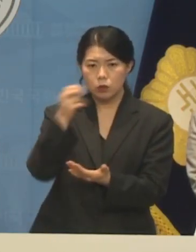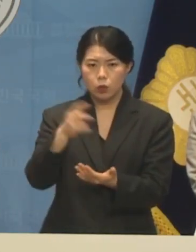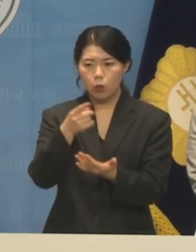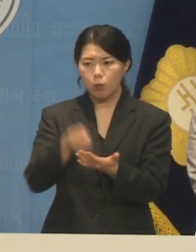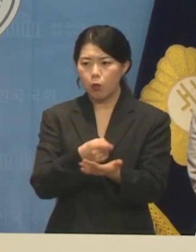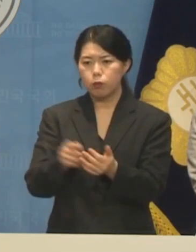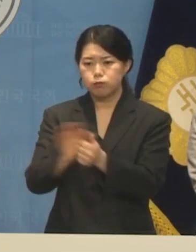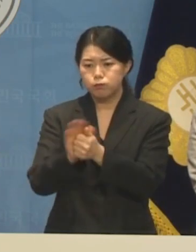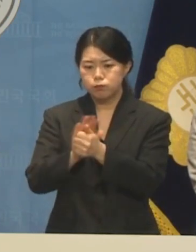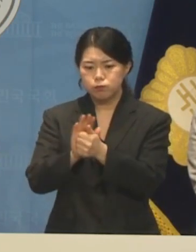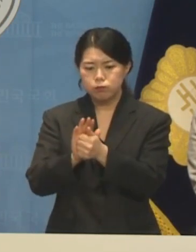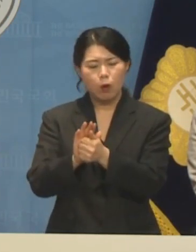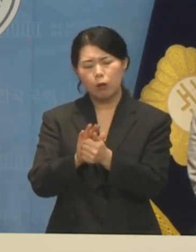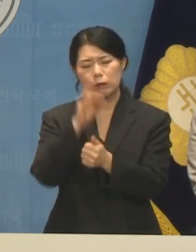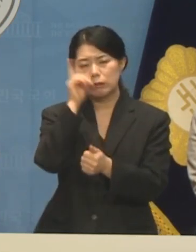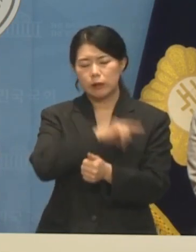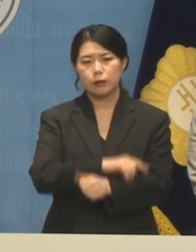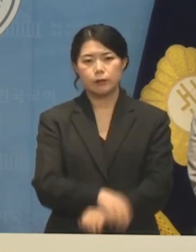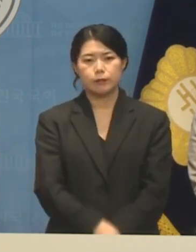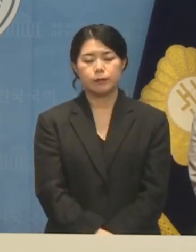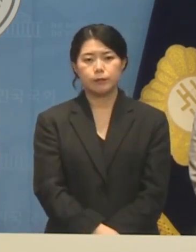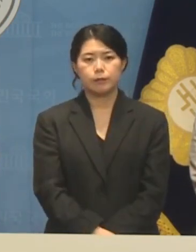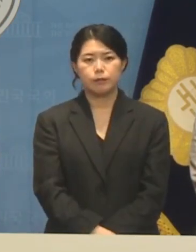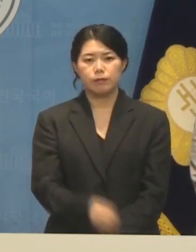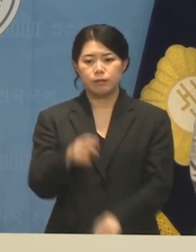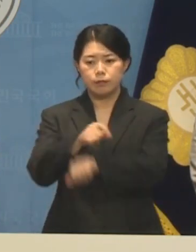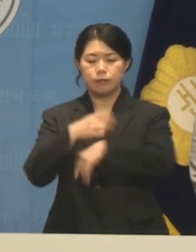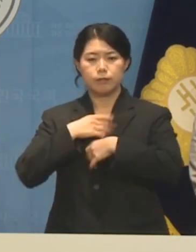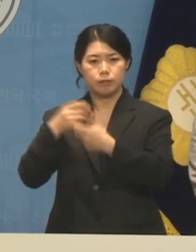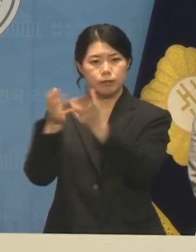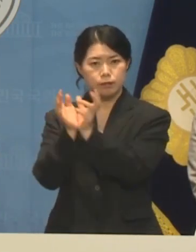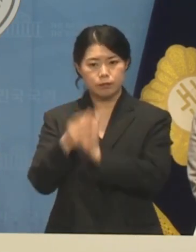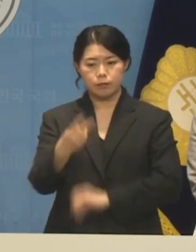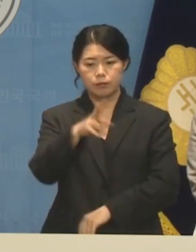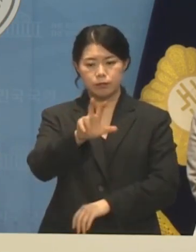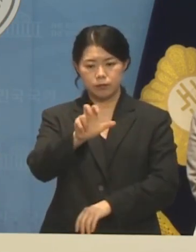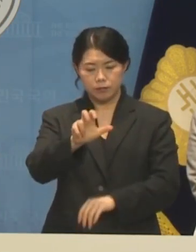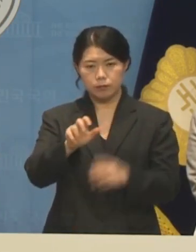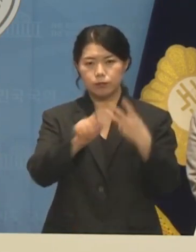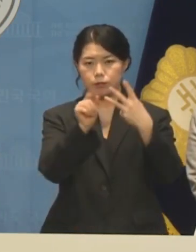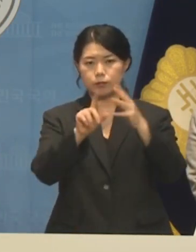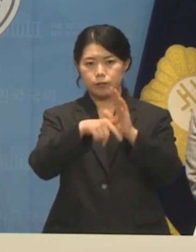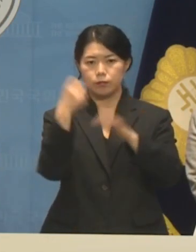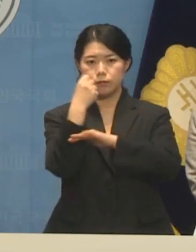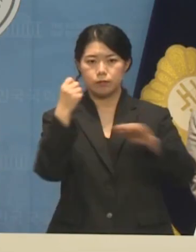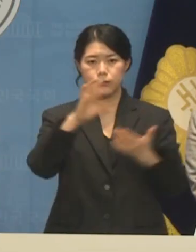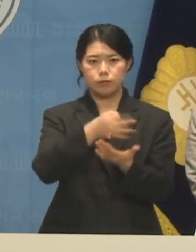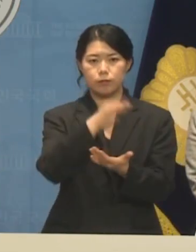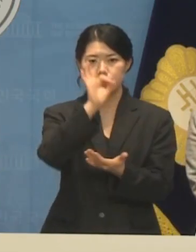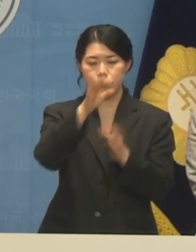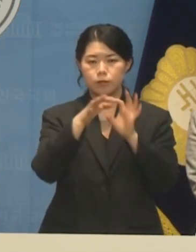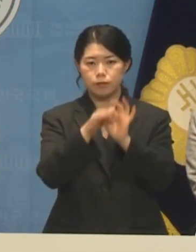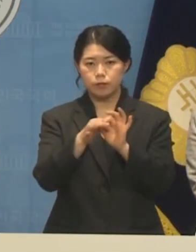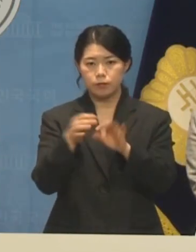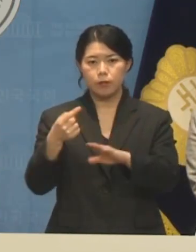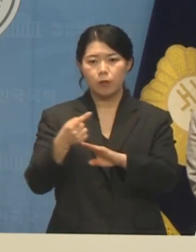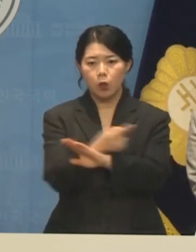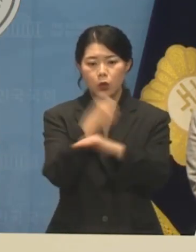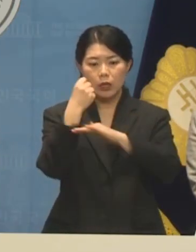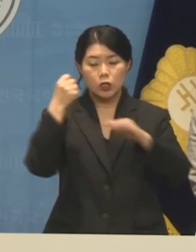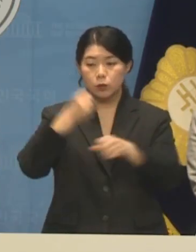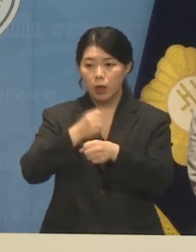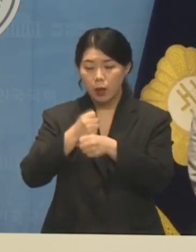개선에는 악영향을 미치고 있다. 그나마 행정안전부가 25년 3월 기준인건비와 관련한 별도의 지침을 마련한다고